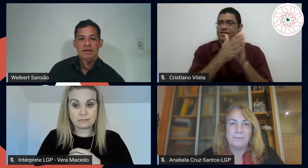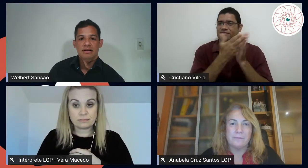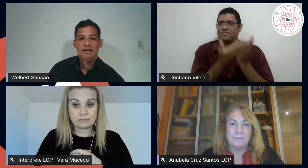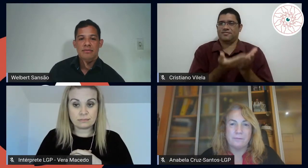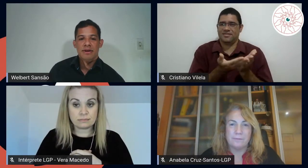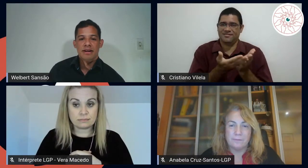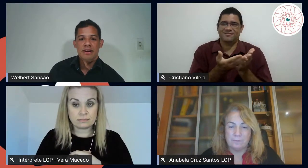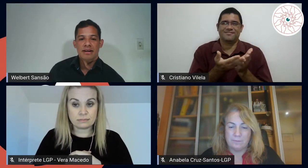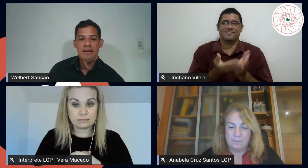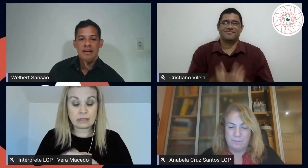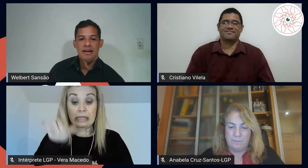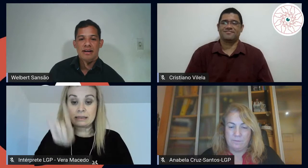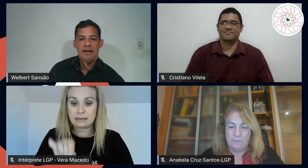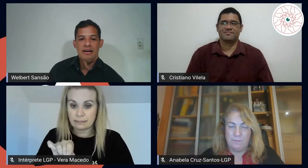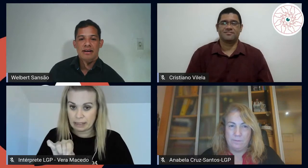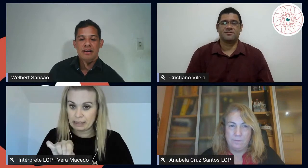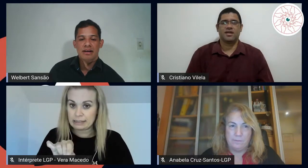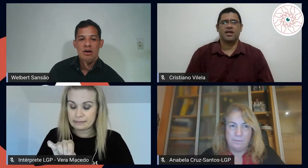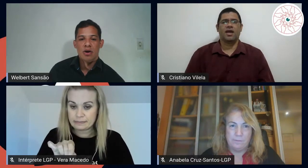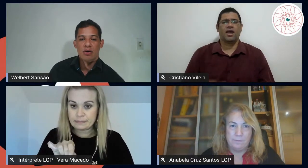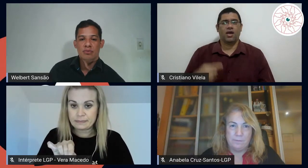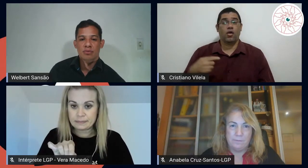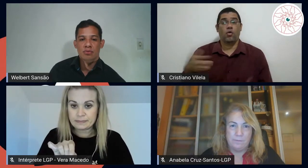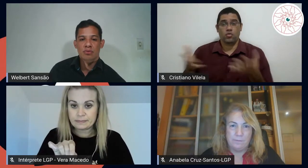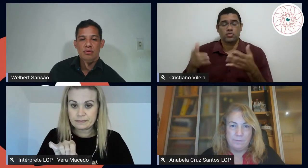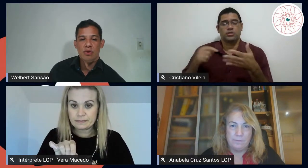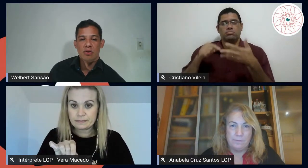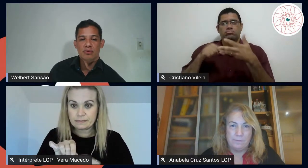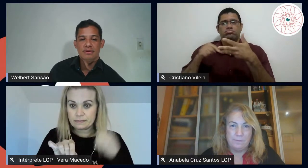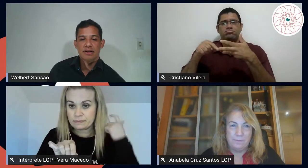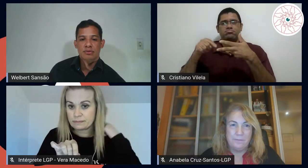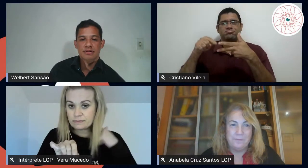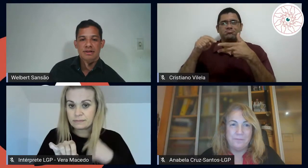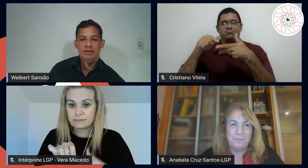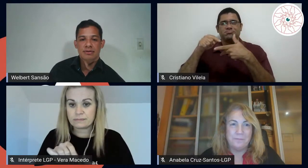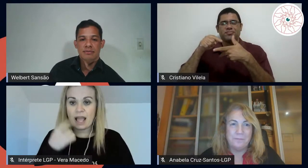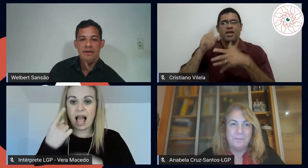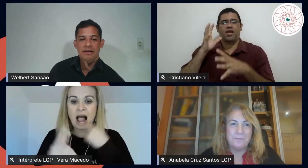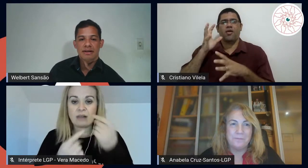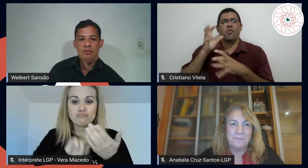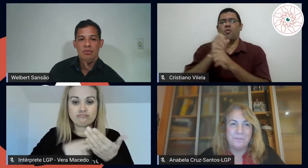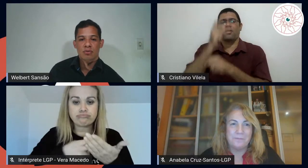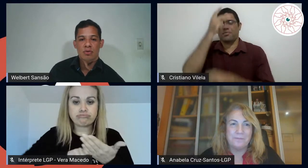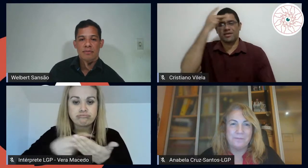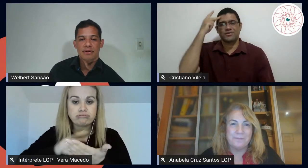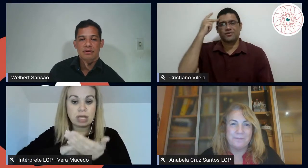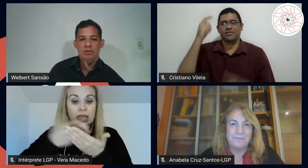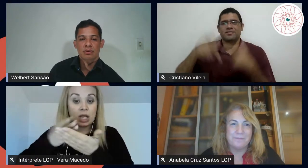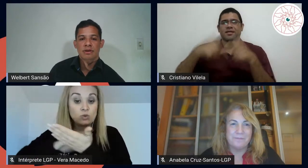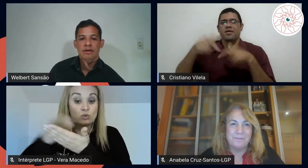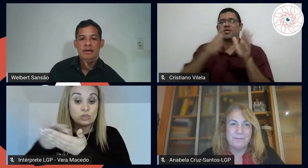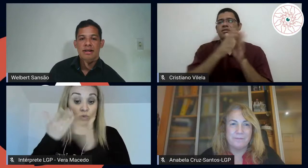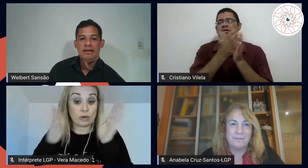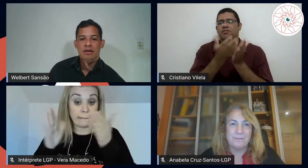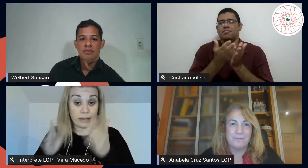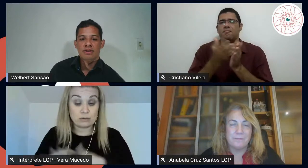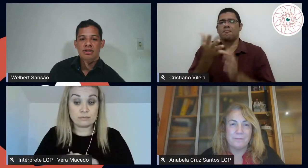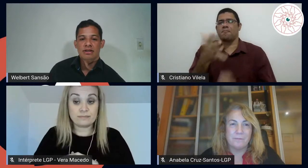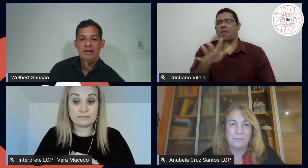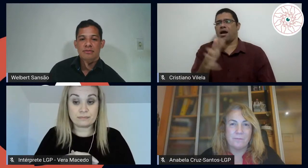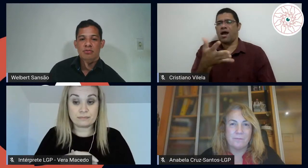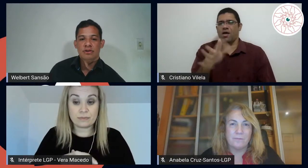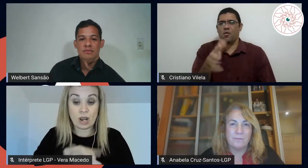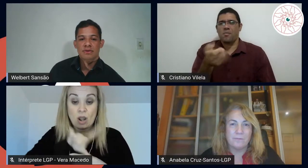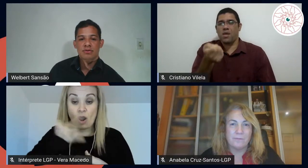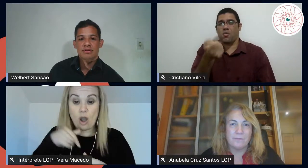livro também. Eh, o o alguns traduziram também, né, o o capítulo. Então,